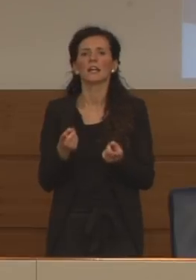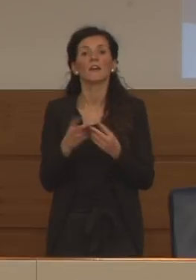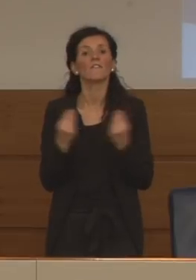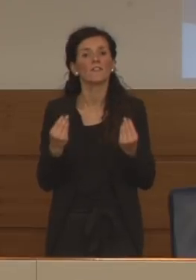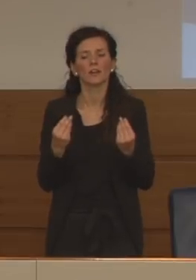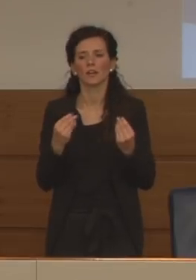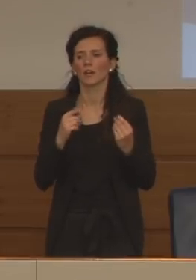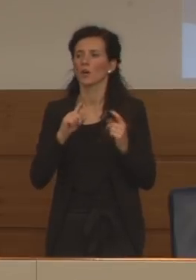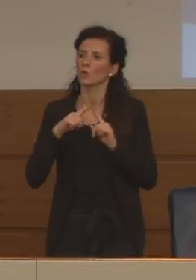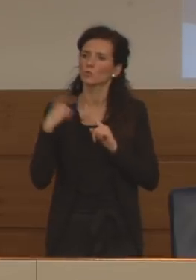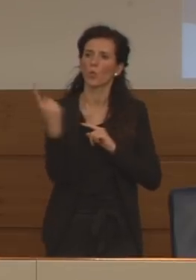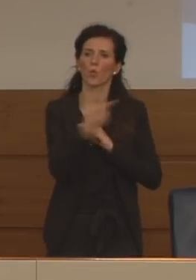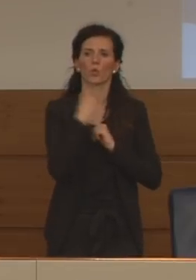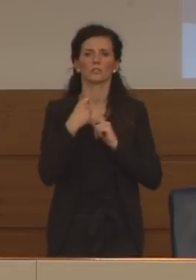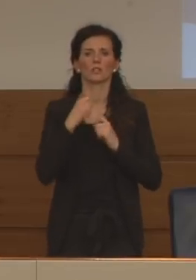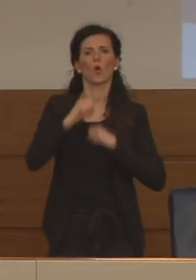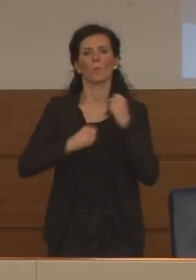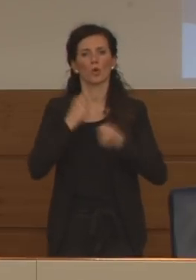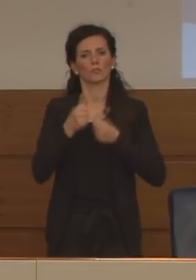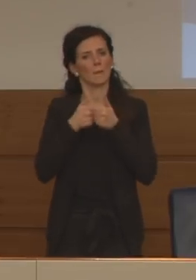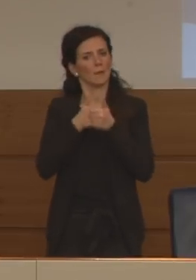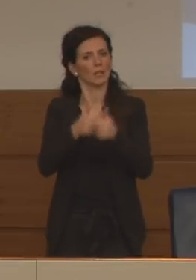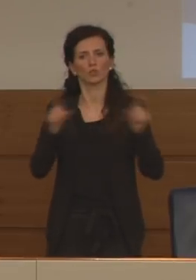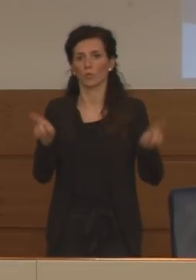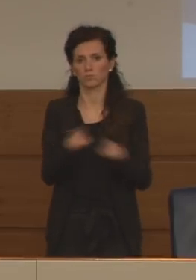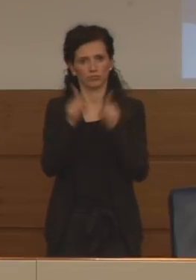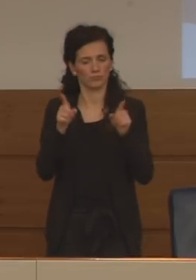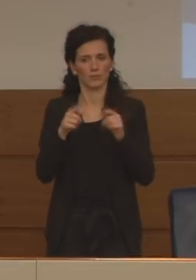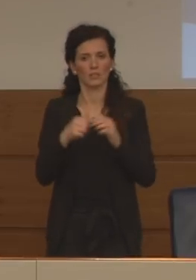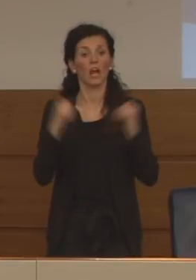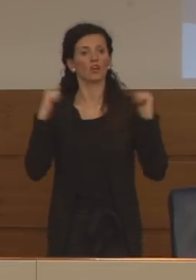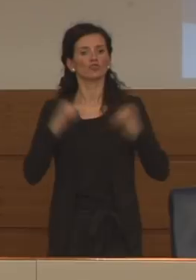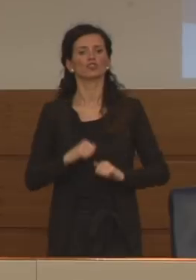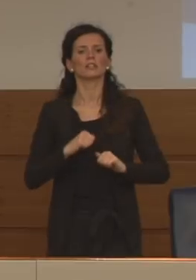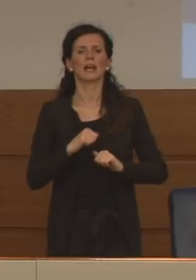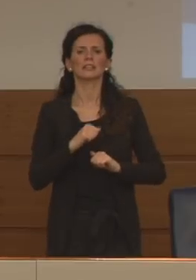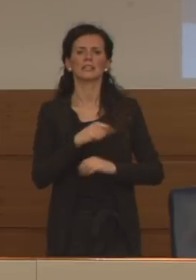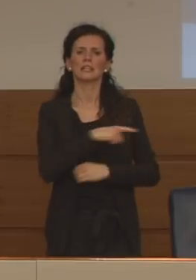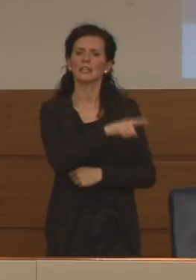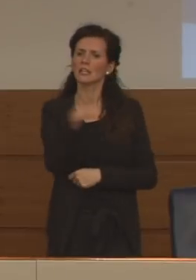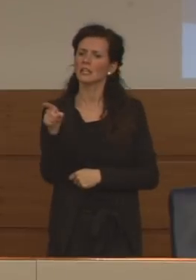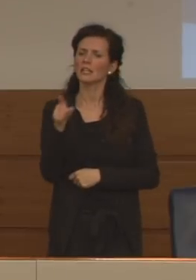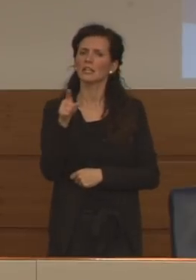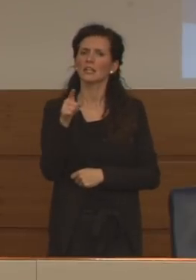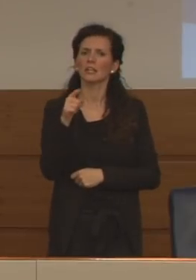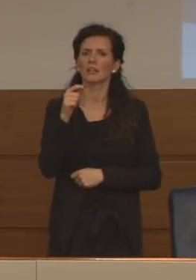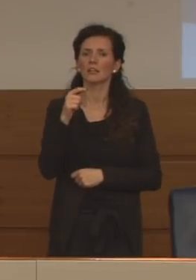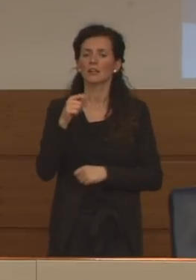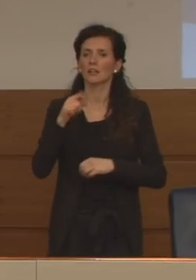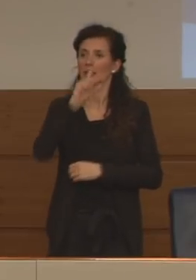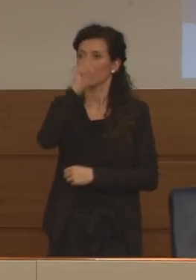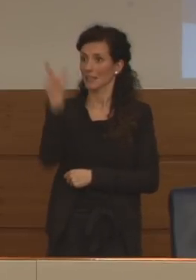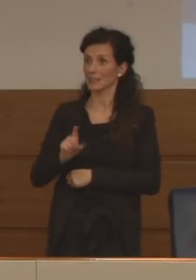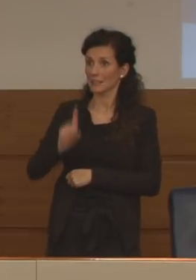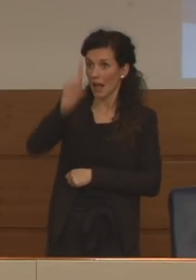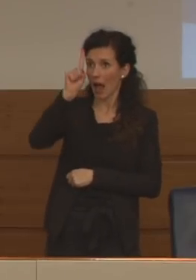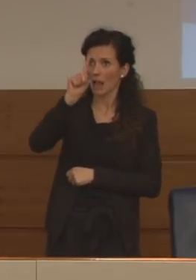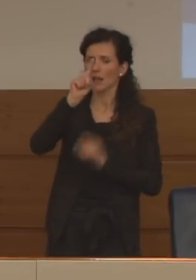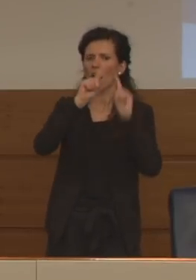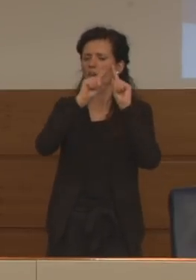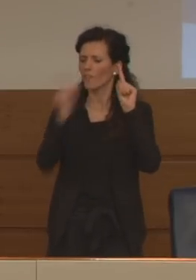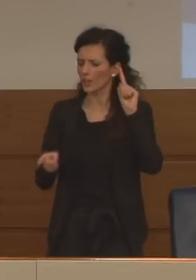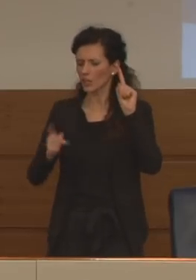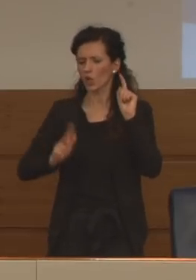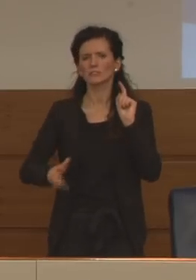comportamento ogni nostro concittadino deve sapere dalle alpi alla sicilia che